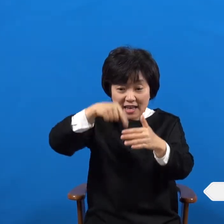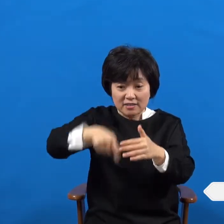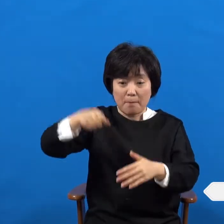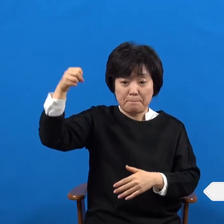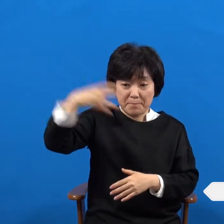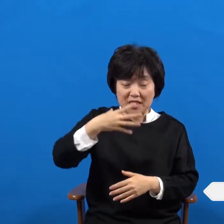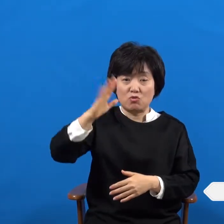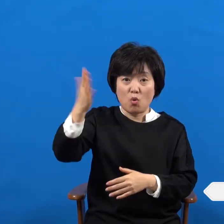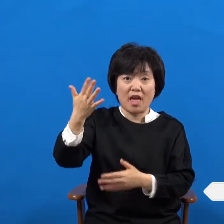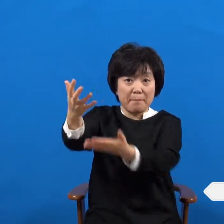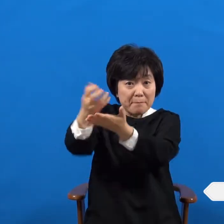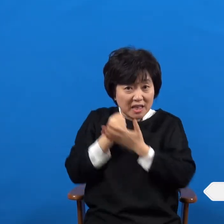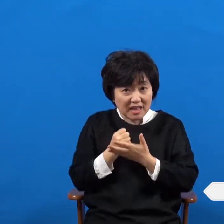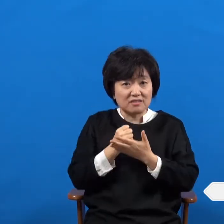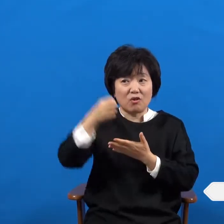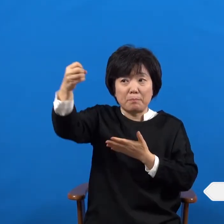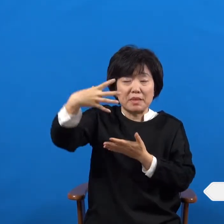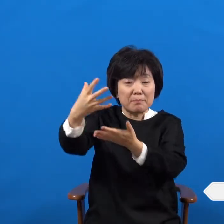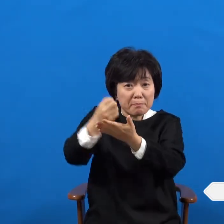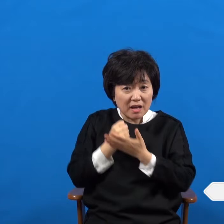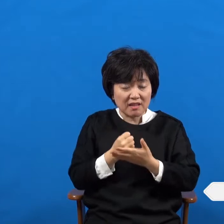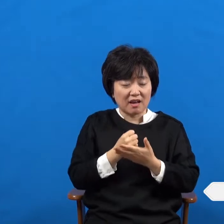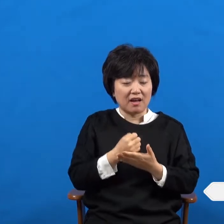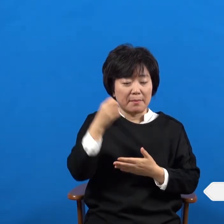빛을 받았으니 빛의